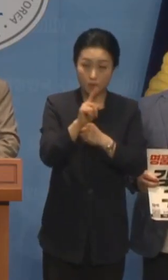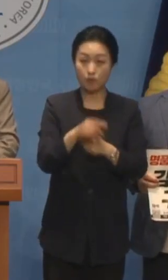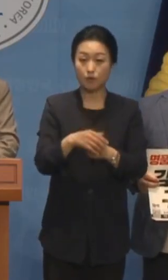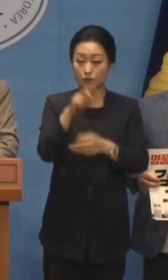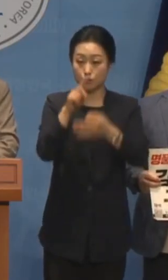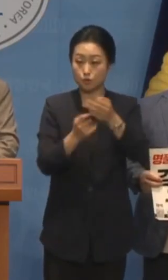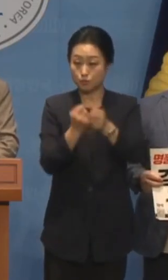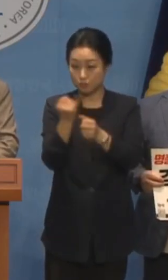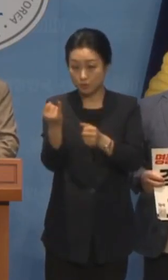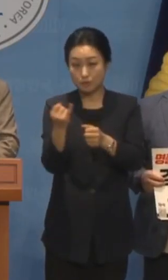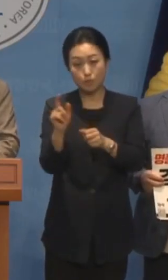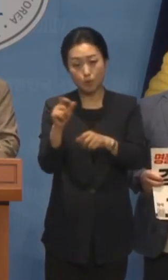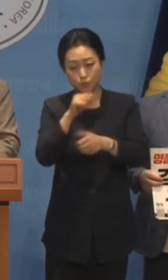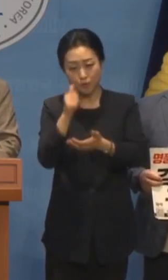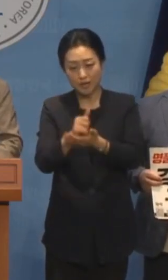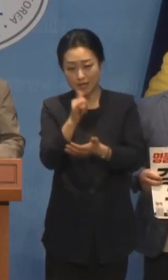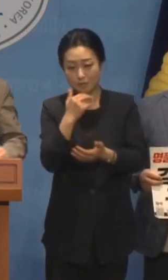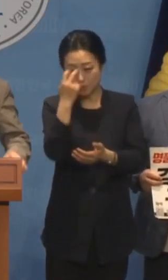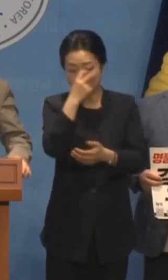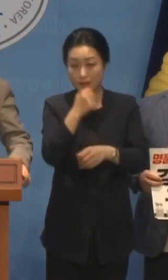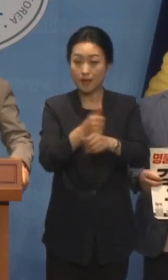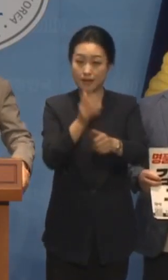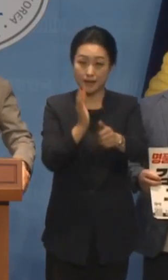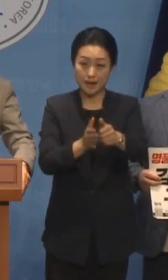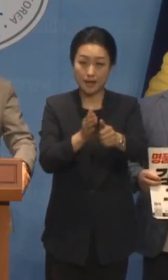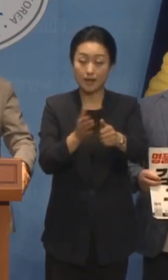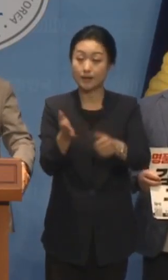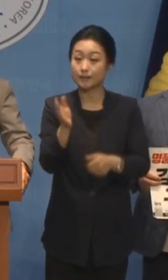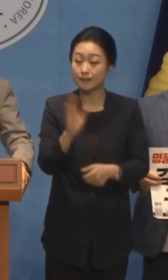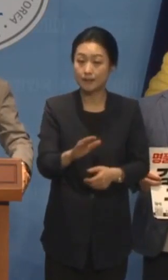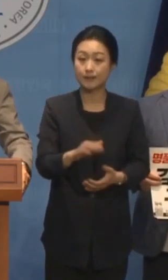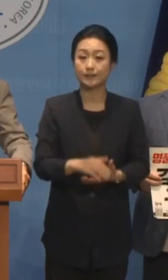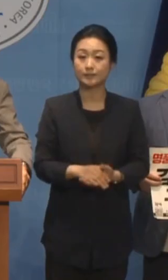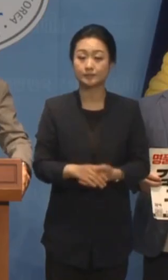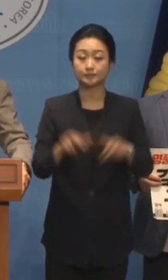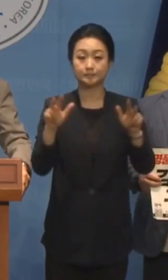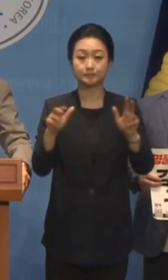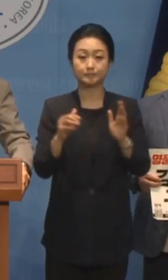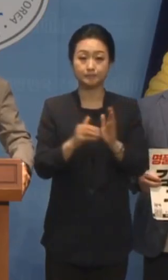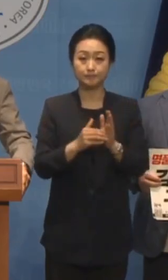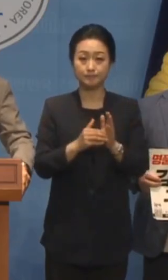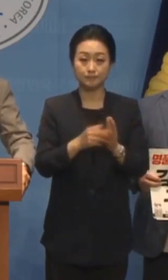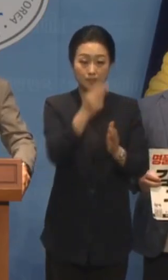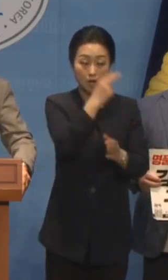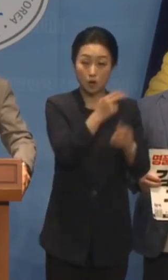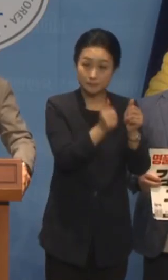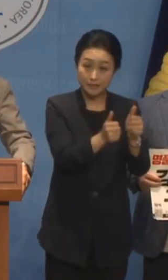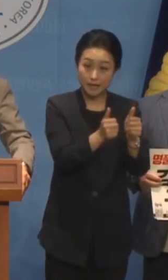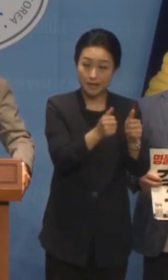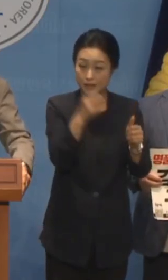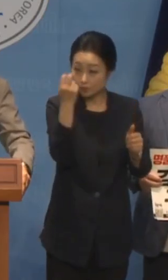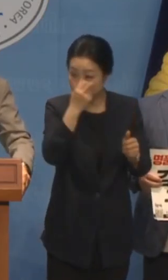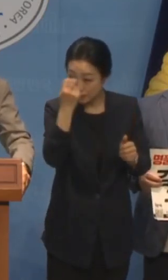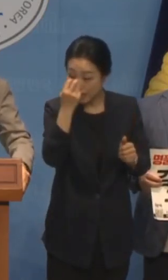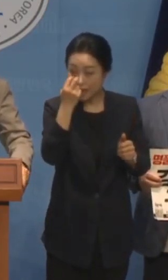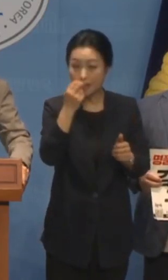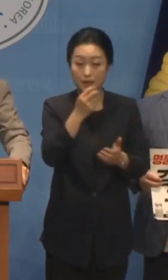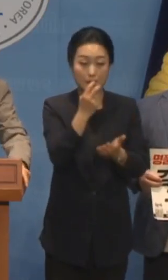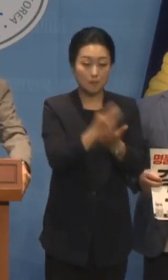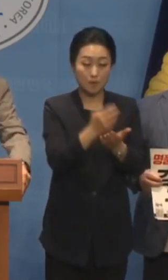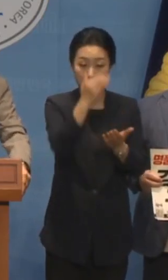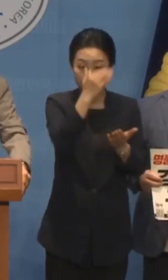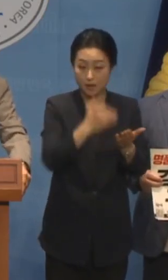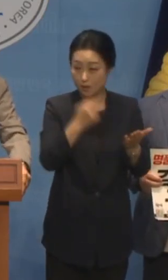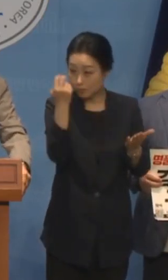의도를 밝혔고, 그러면서도 수사팀이 그동안 사실관계 확인과 법리